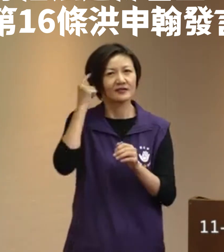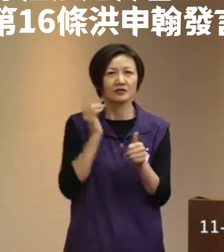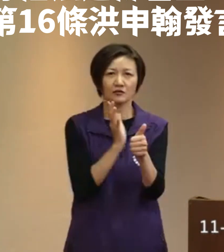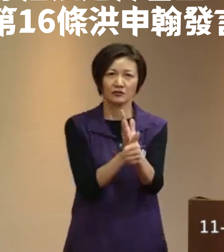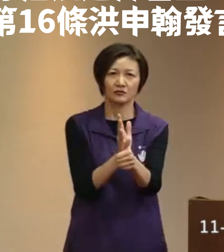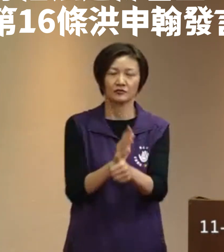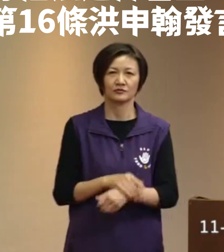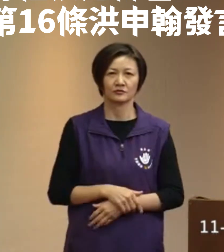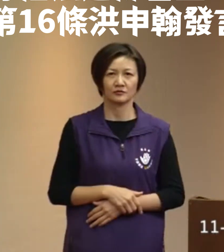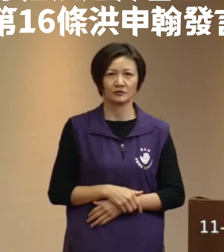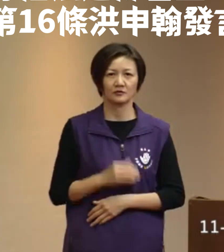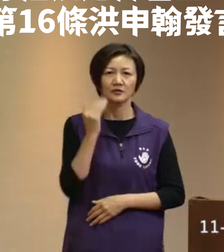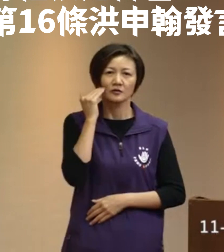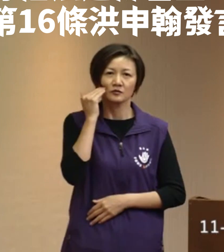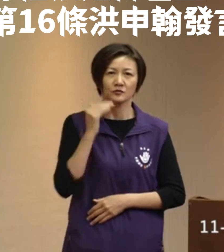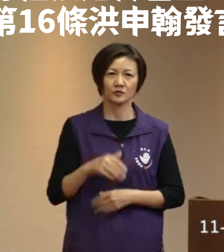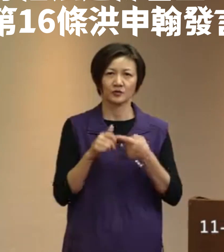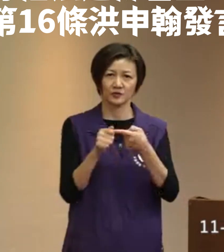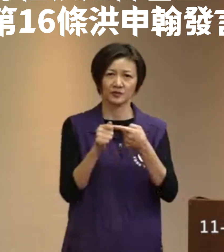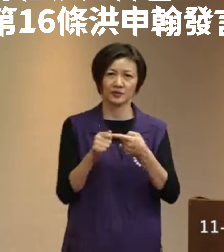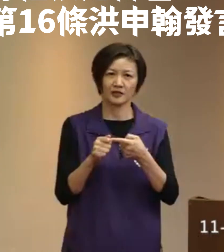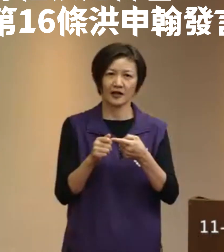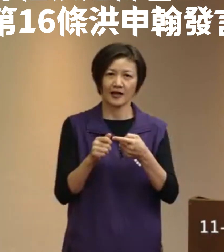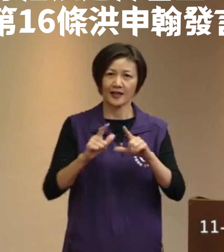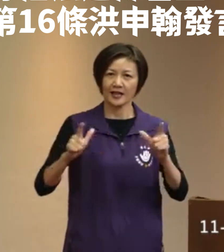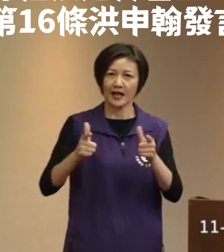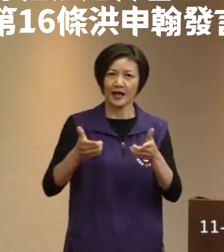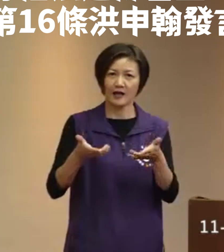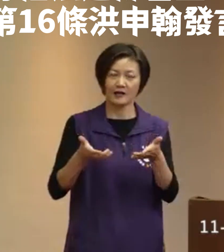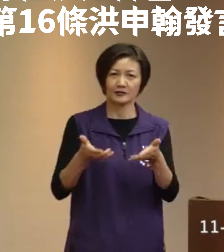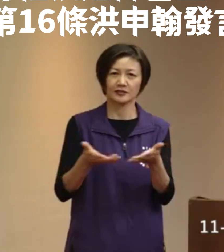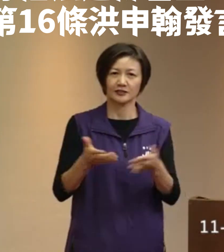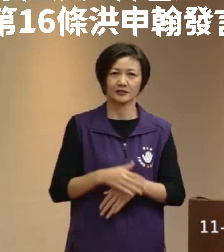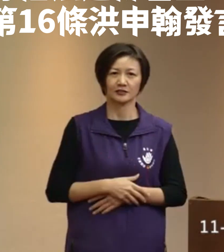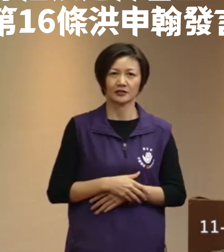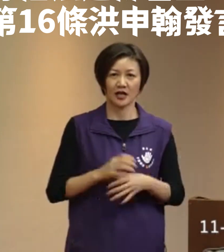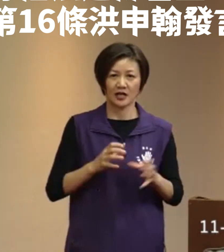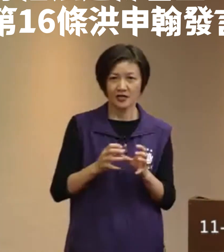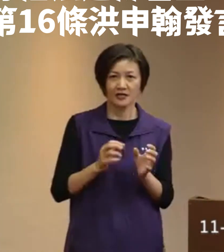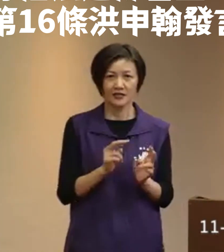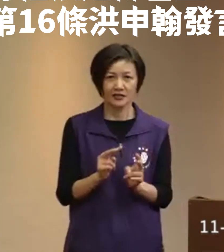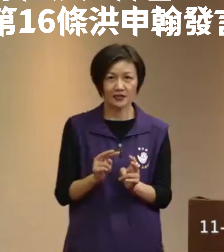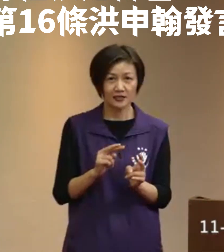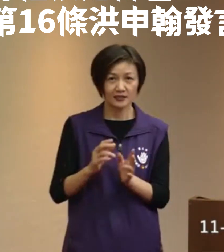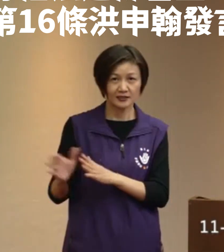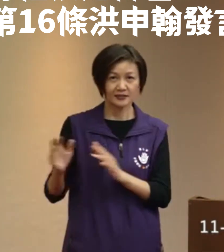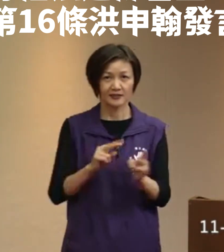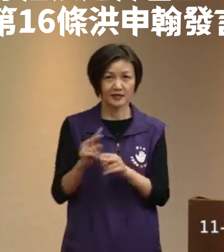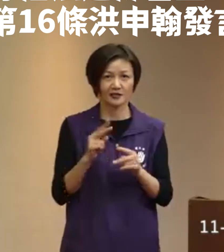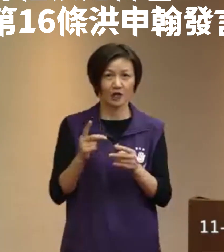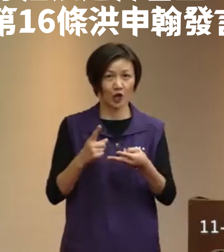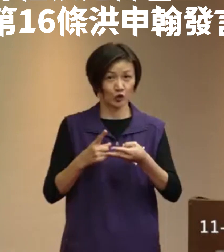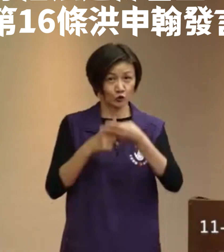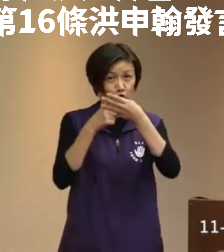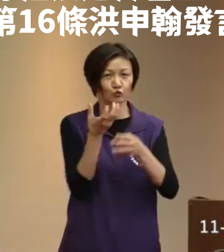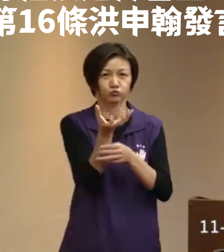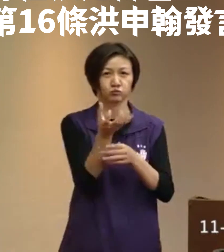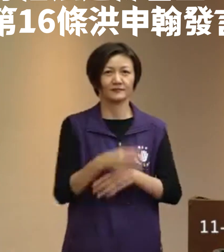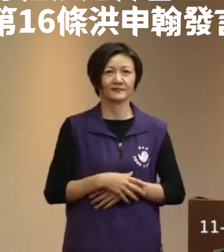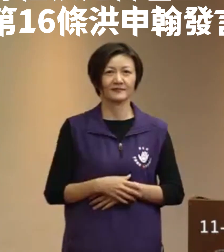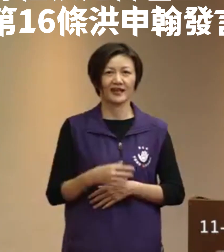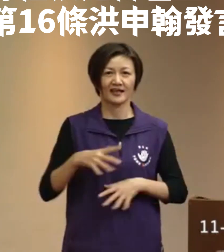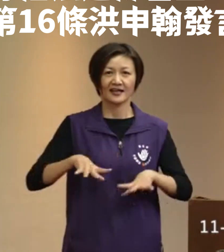是说，假设我们有一个重要的工作叫做合理调整的主流化，假如我们有个这个工作叫我先把它